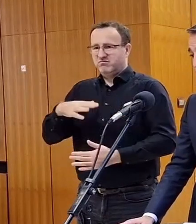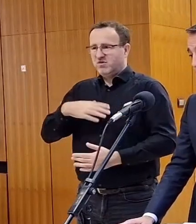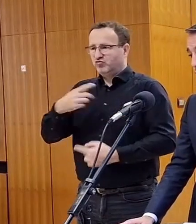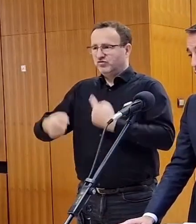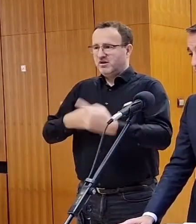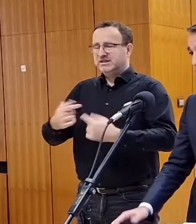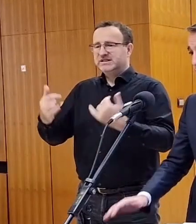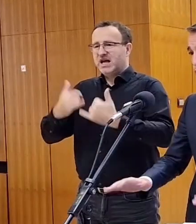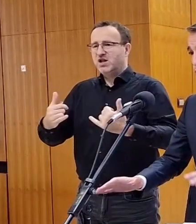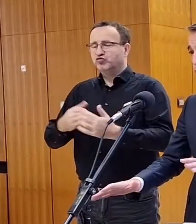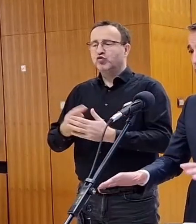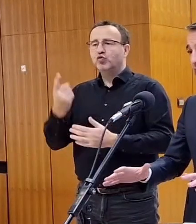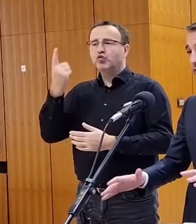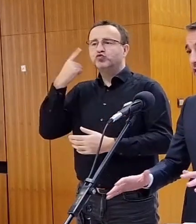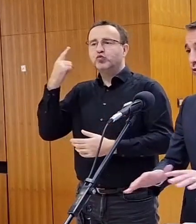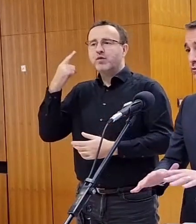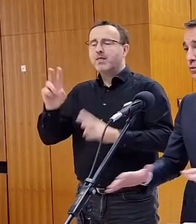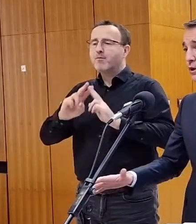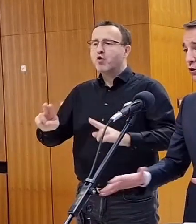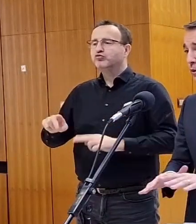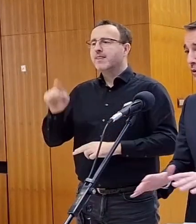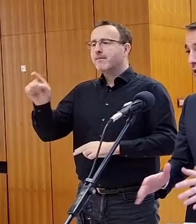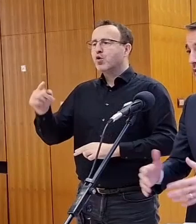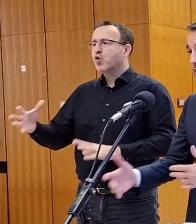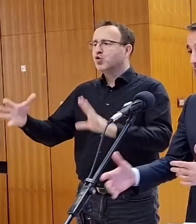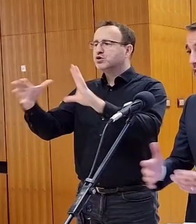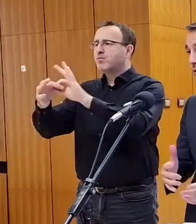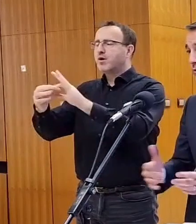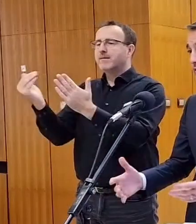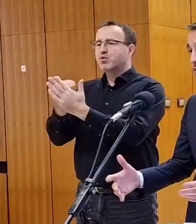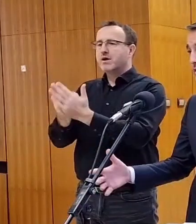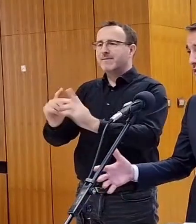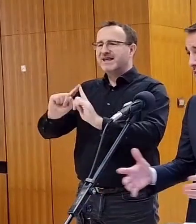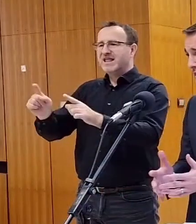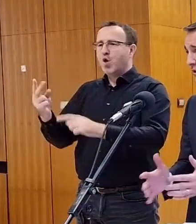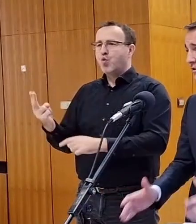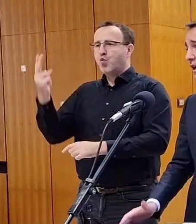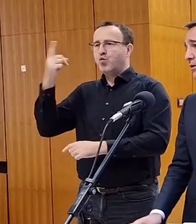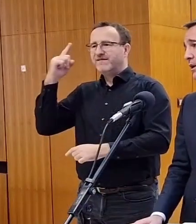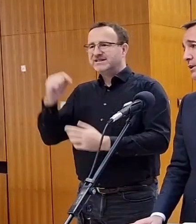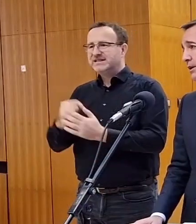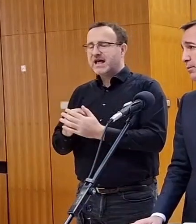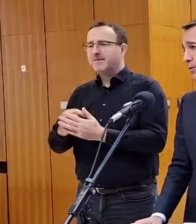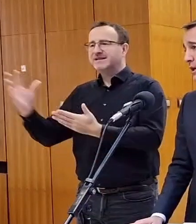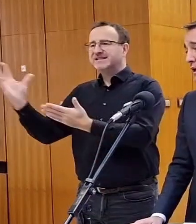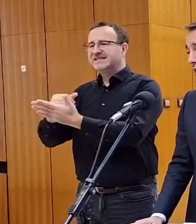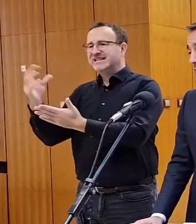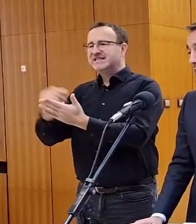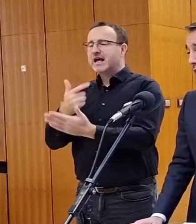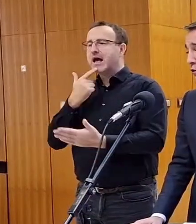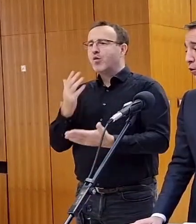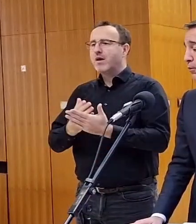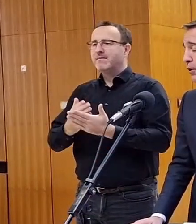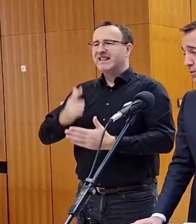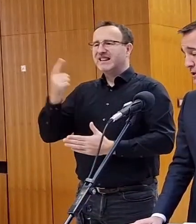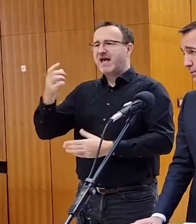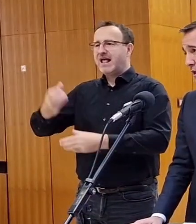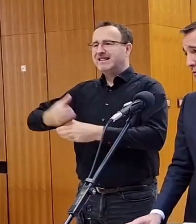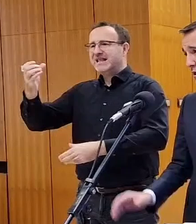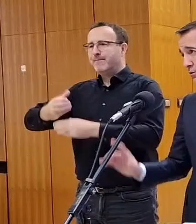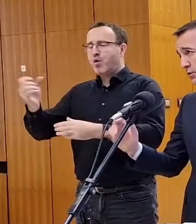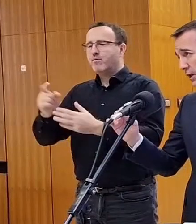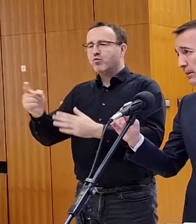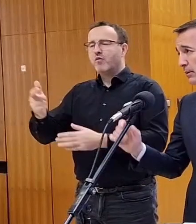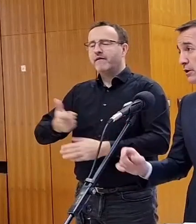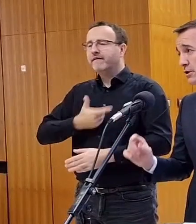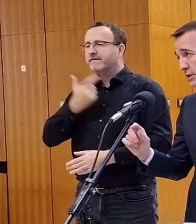že študent môže študovať v nejakom spojenom programe na inej univerzite, získať dve ako keby diplomy, je to obrovský